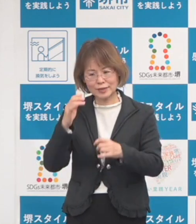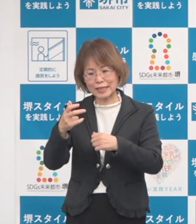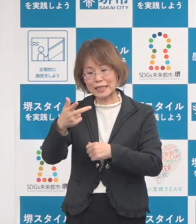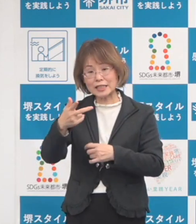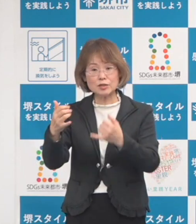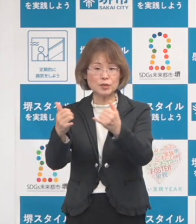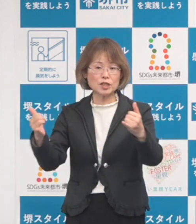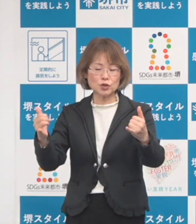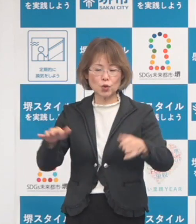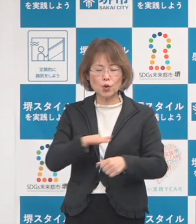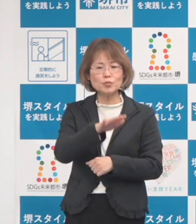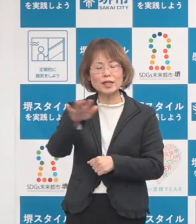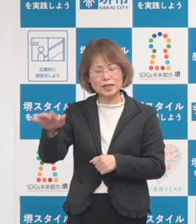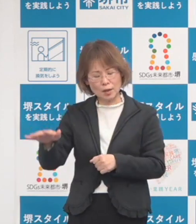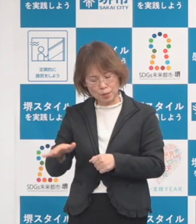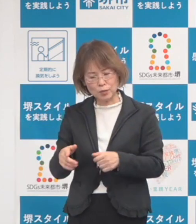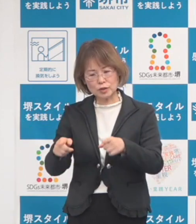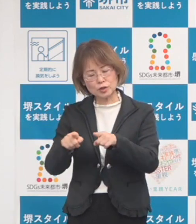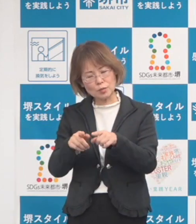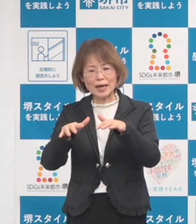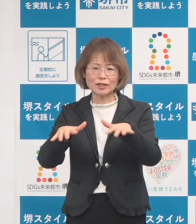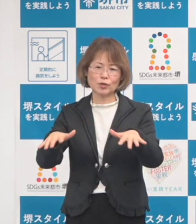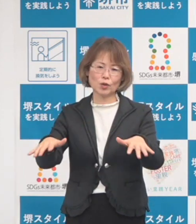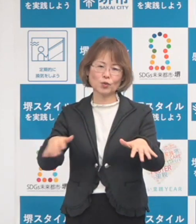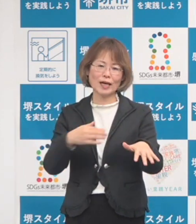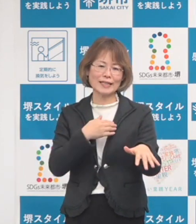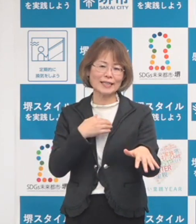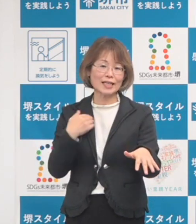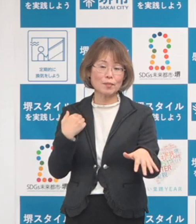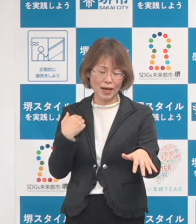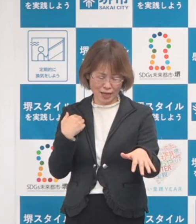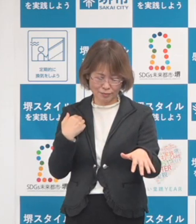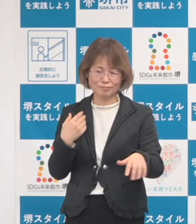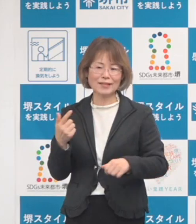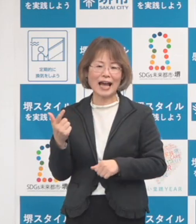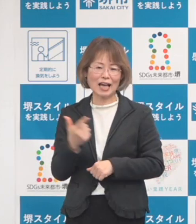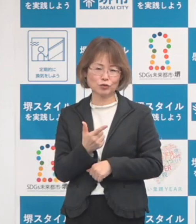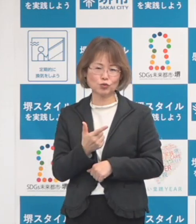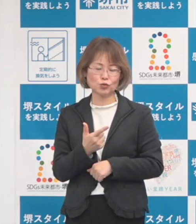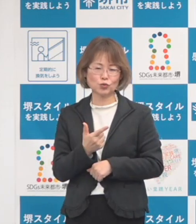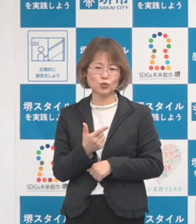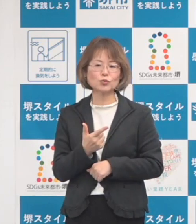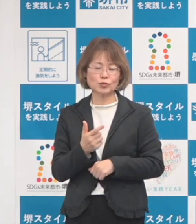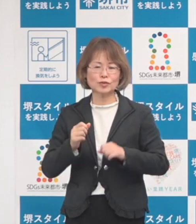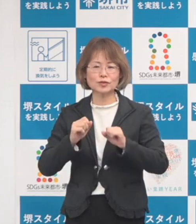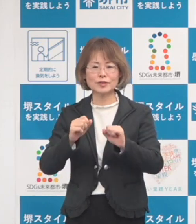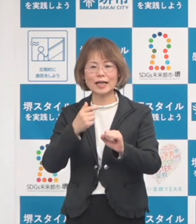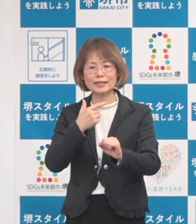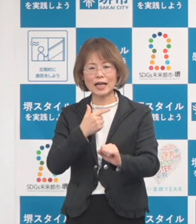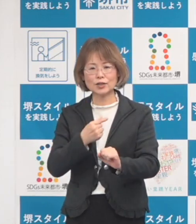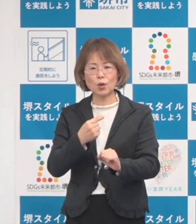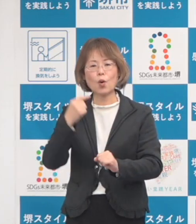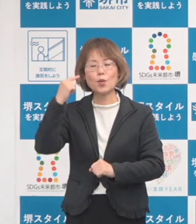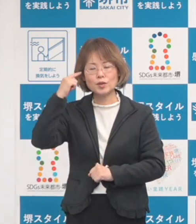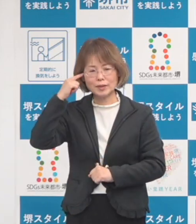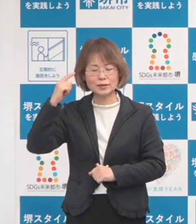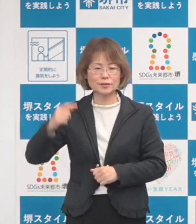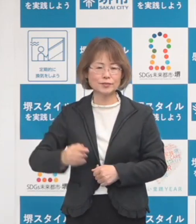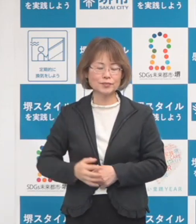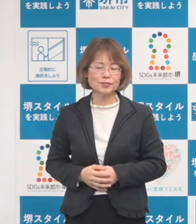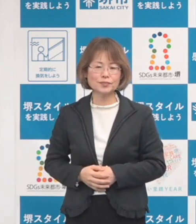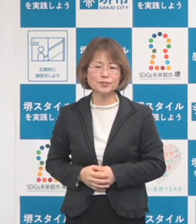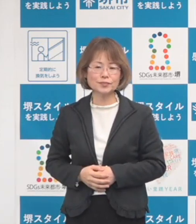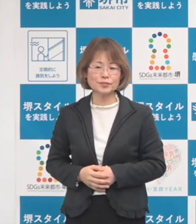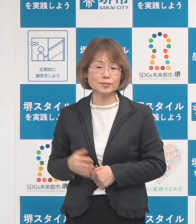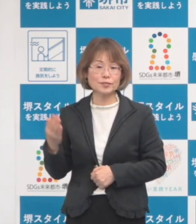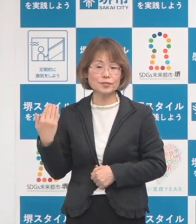ると広げられるということであれば、極力早い時期に行いたいと考えております。これ